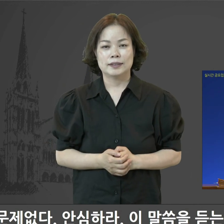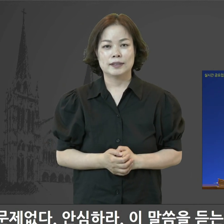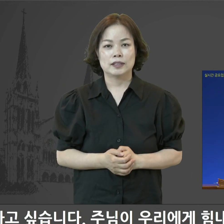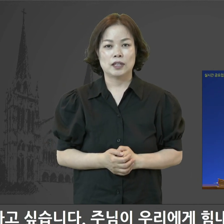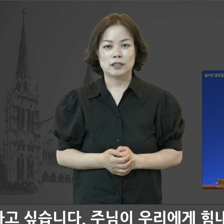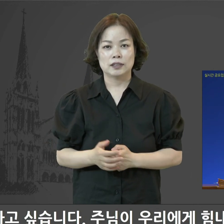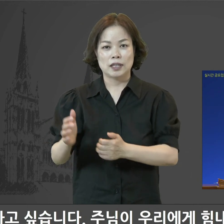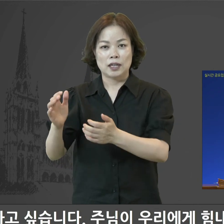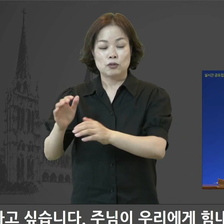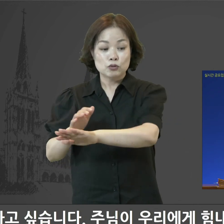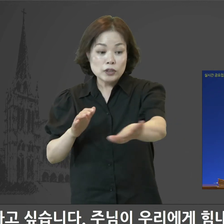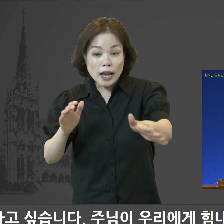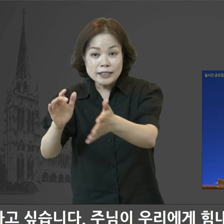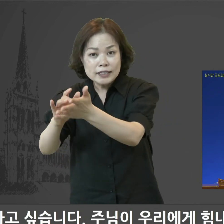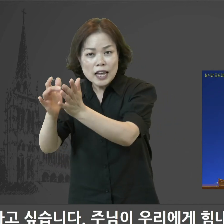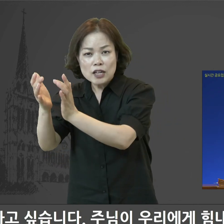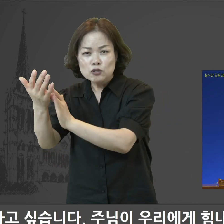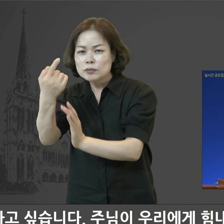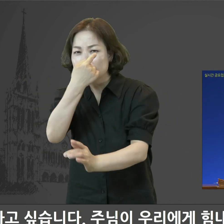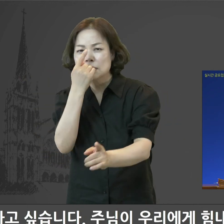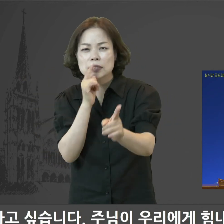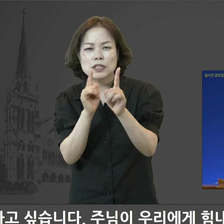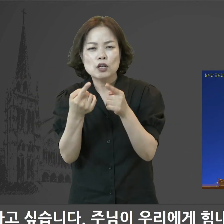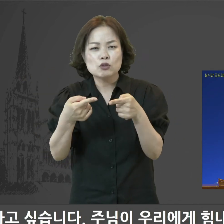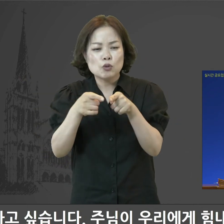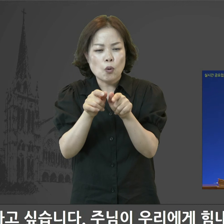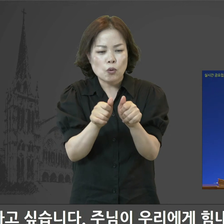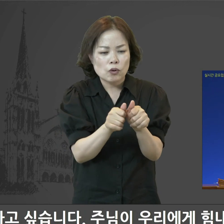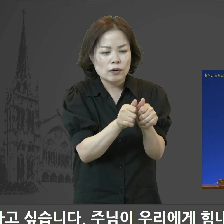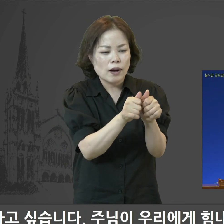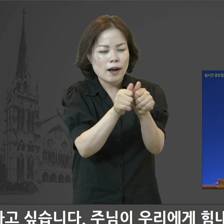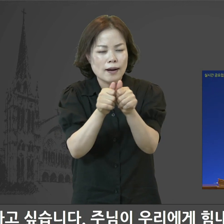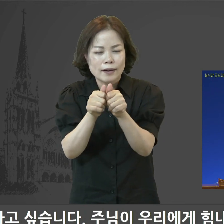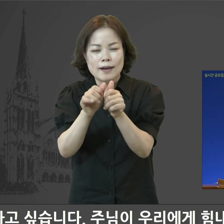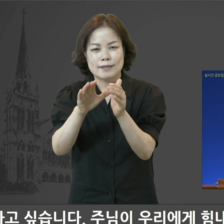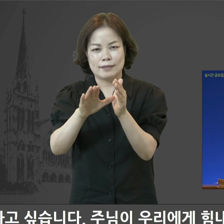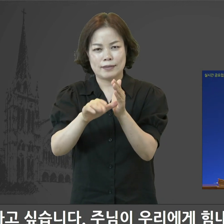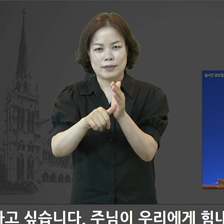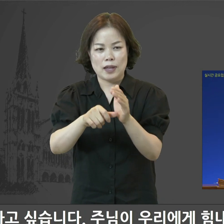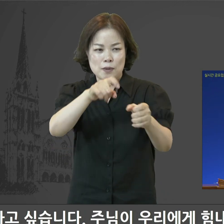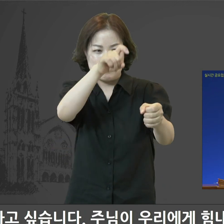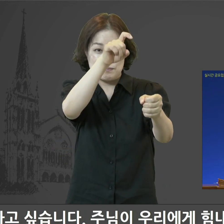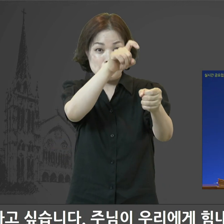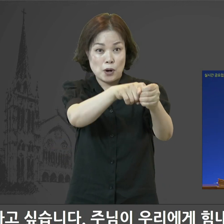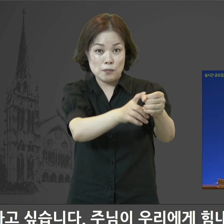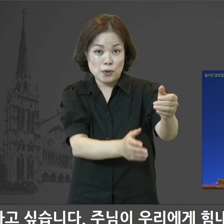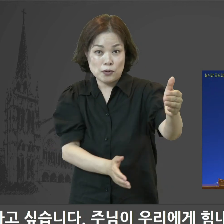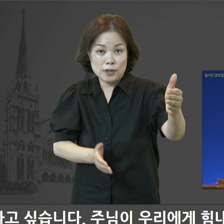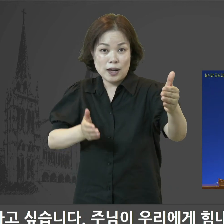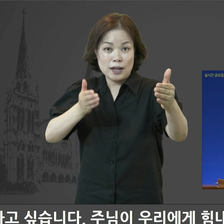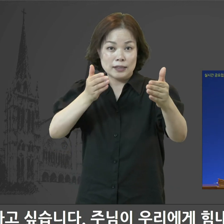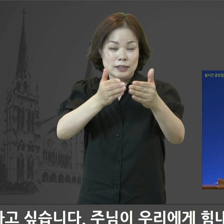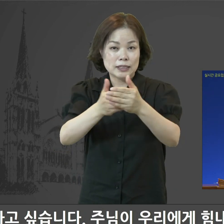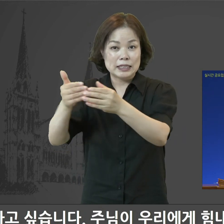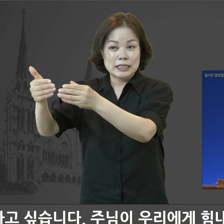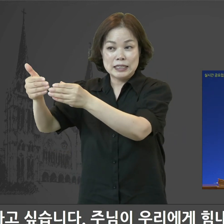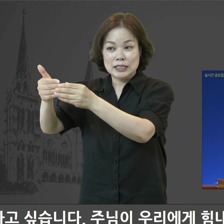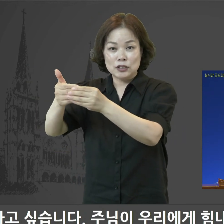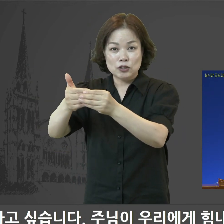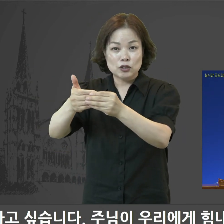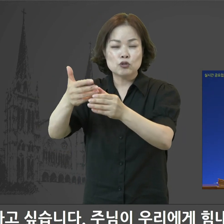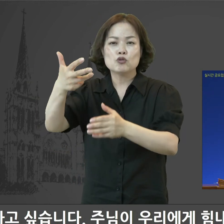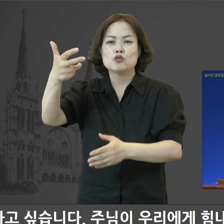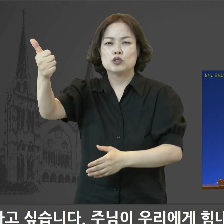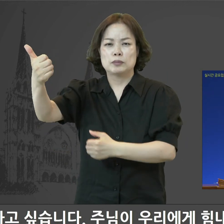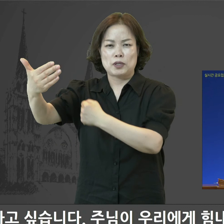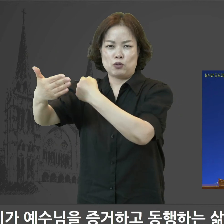우리가 예수님을 증거하고 동행하는 삶을 살 때 끝까지 목표점까지 이끄시는 주님의 손길과